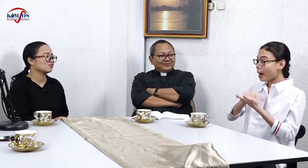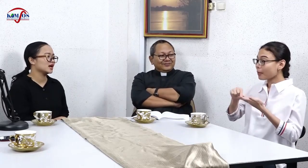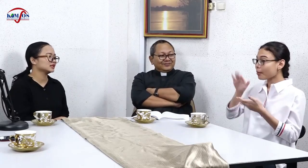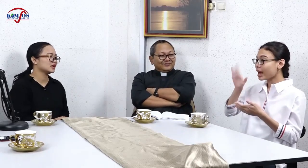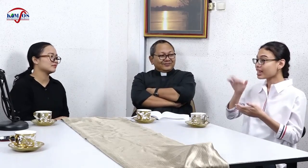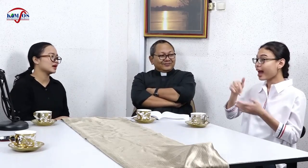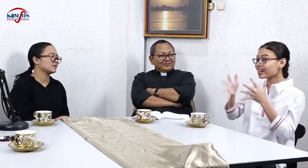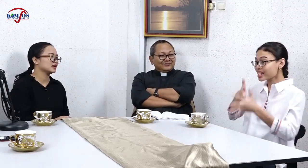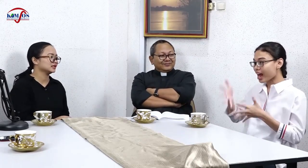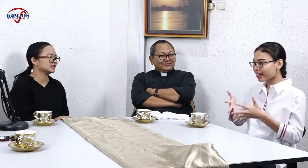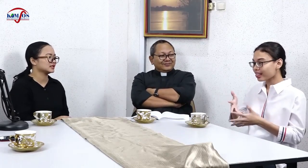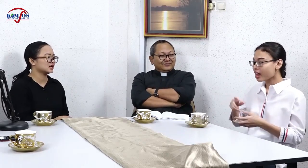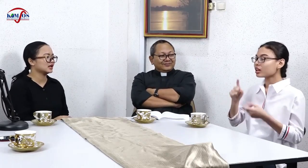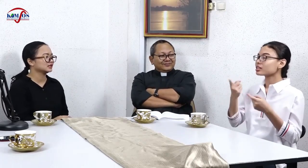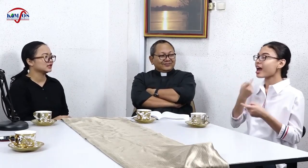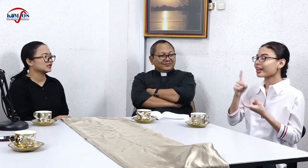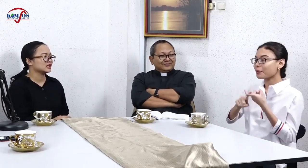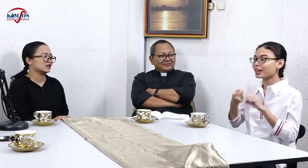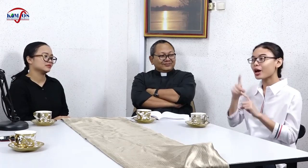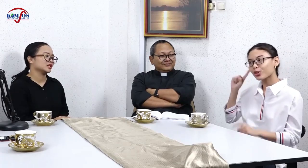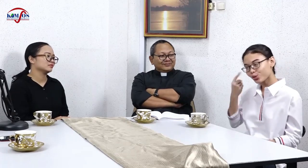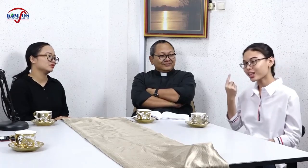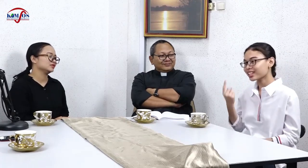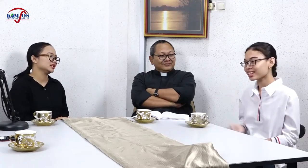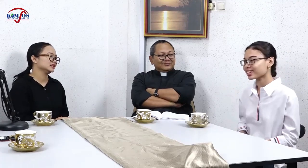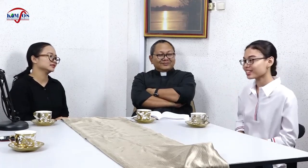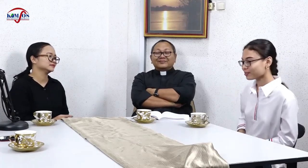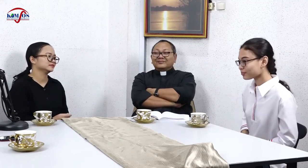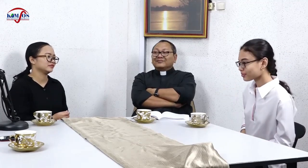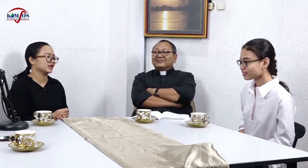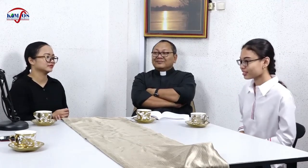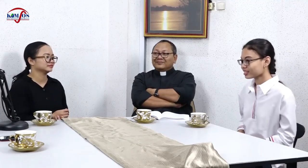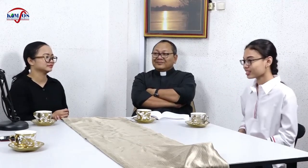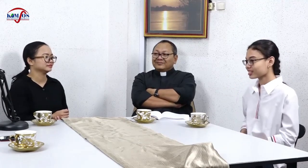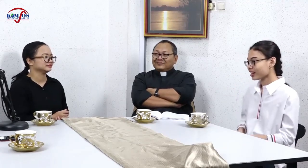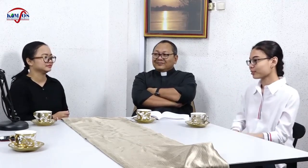yang membuat nama panggil isyarat dari teman-teman tuli